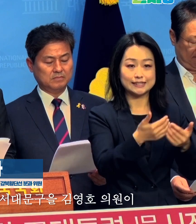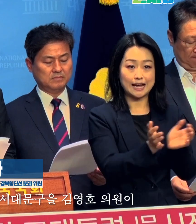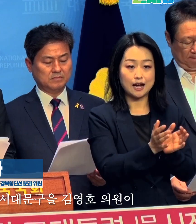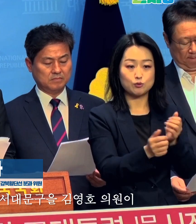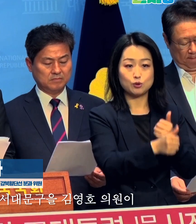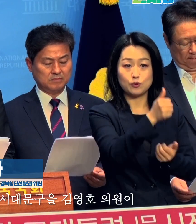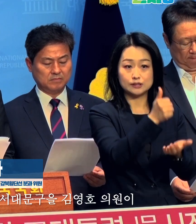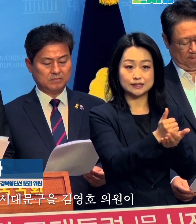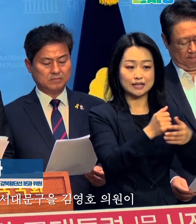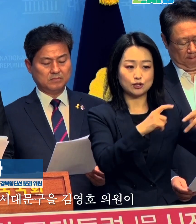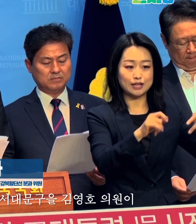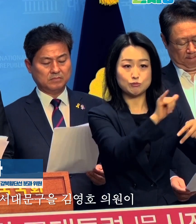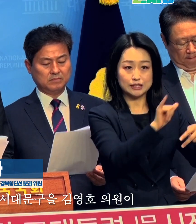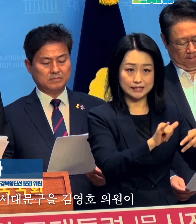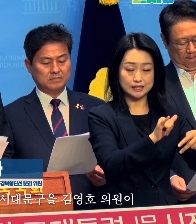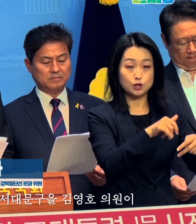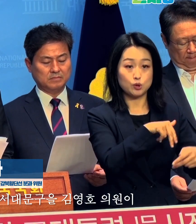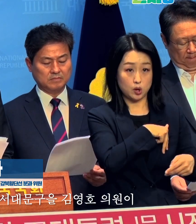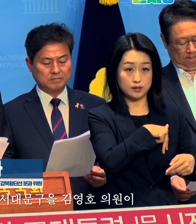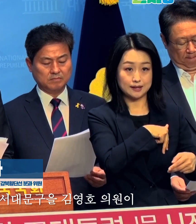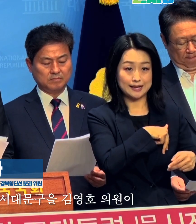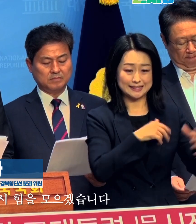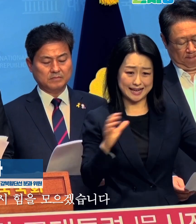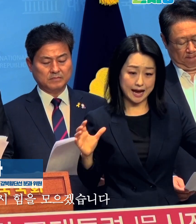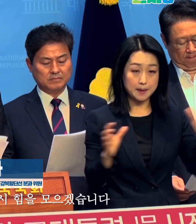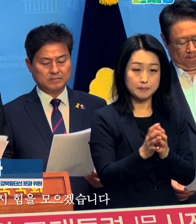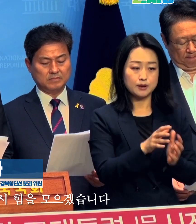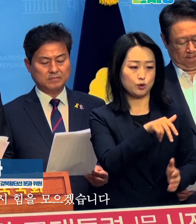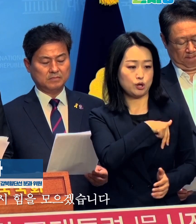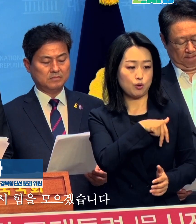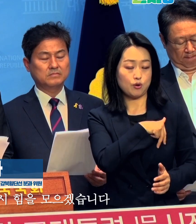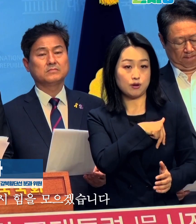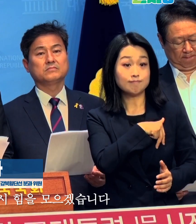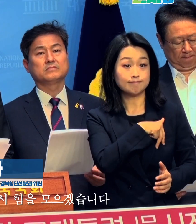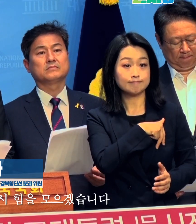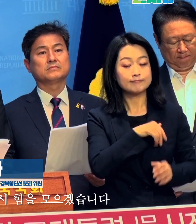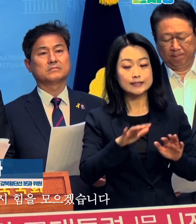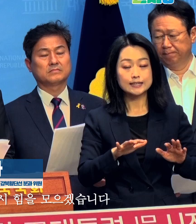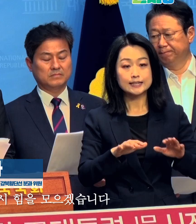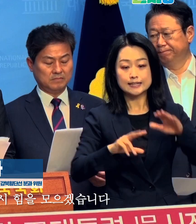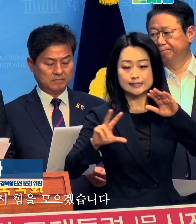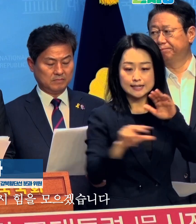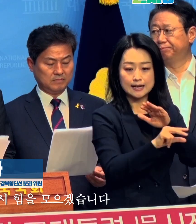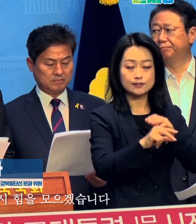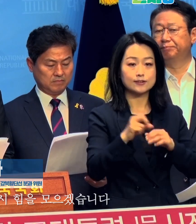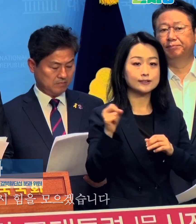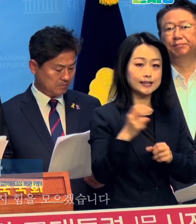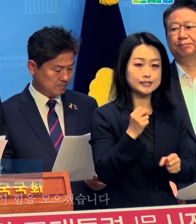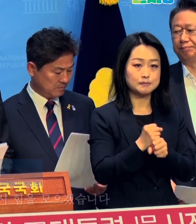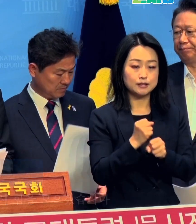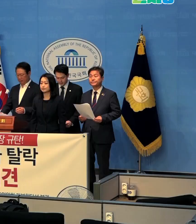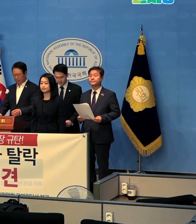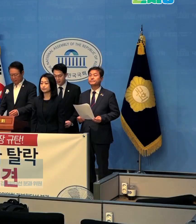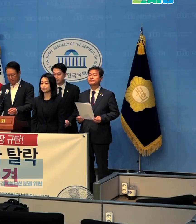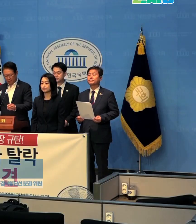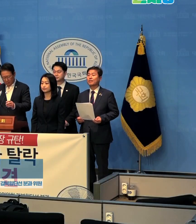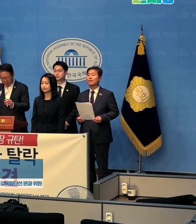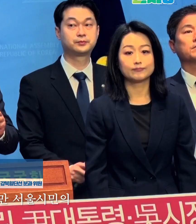한 서대문구을 김용호 의원이 강북횡단선 재추진을 위해 다시 힘을 모으겠습니다.